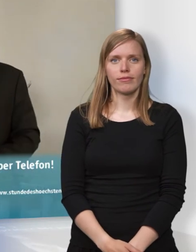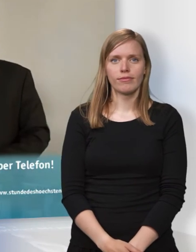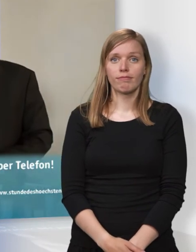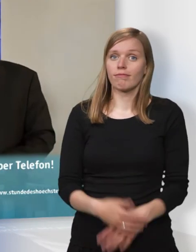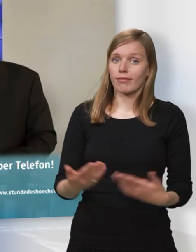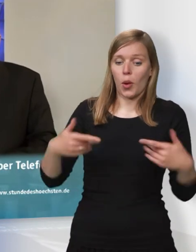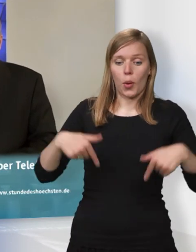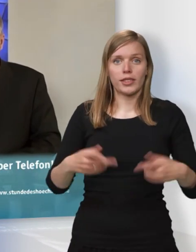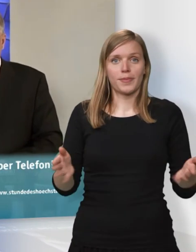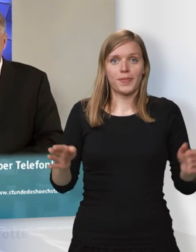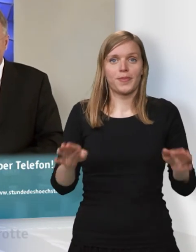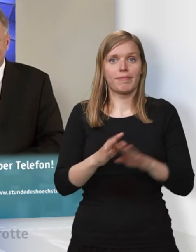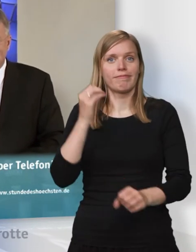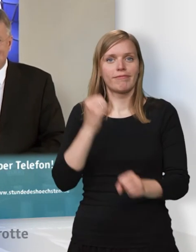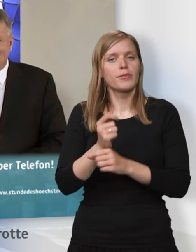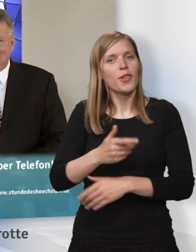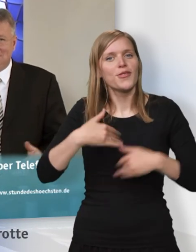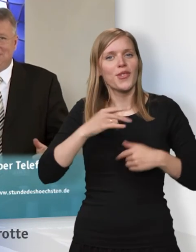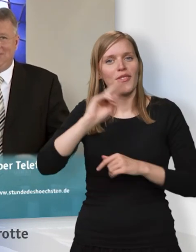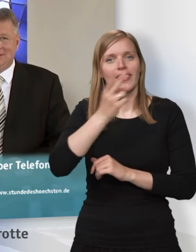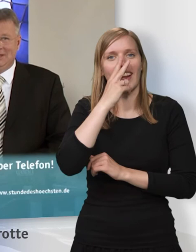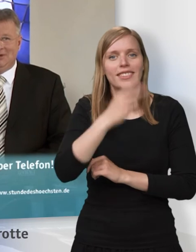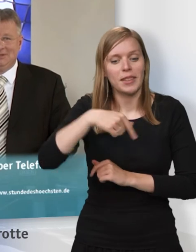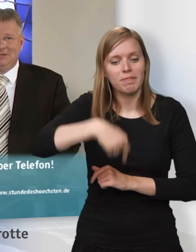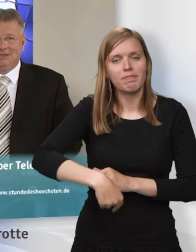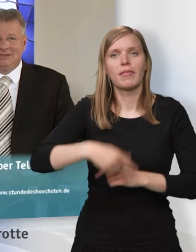Das war's für heute. Ich freue mich, wenn wir uns wiedersehen hier in unserem